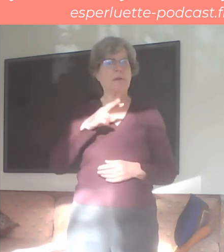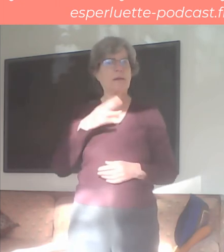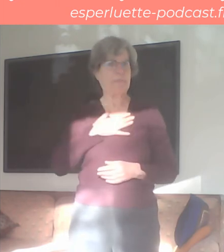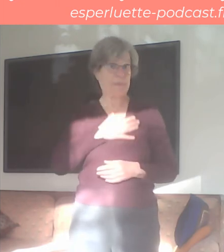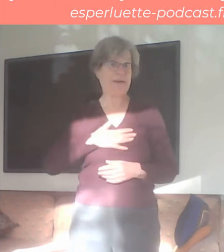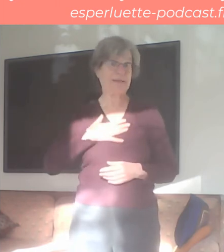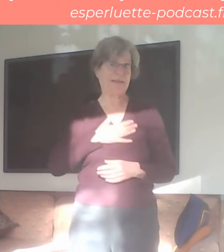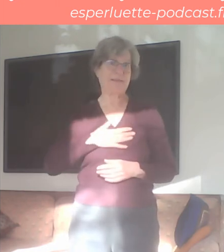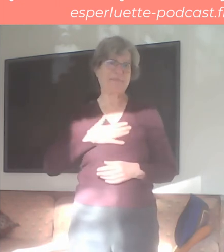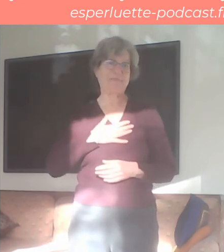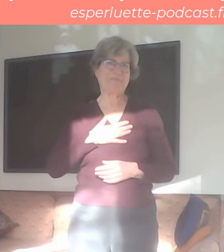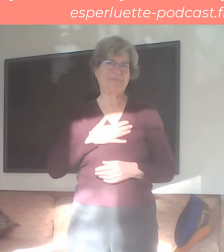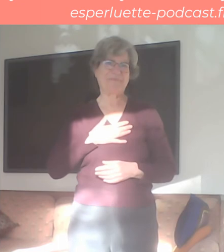à condition que ce soit pas